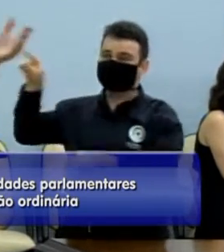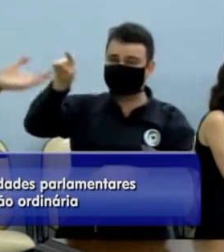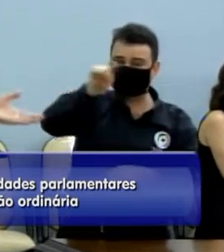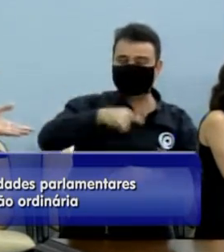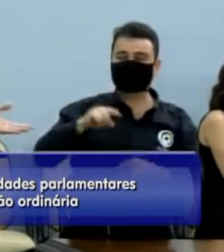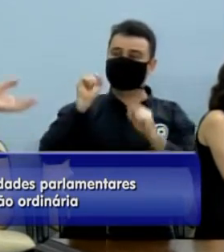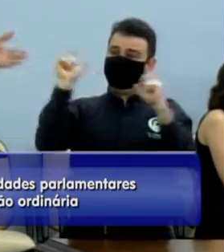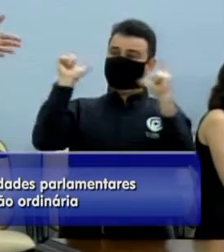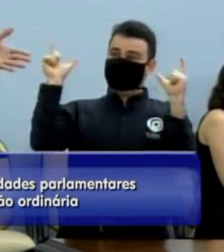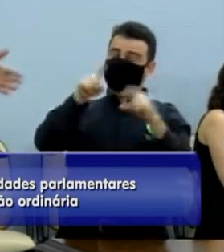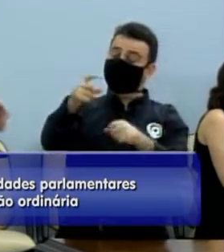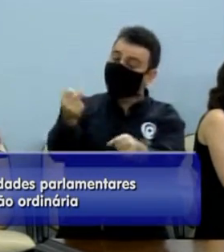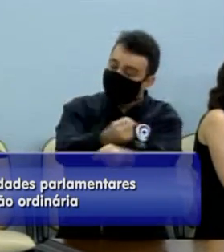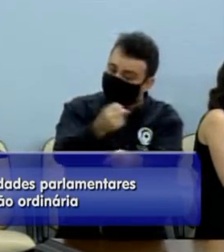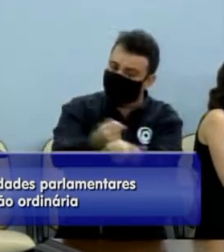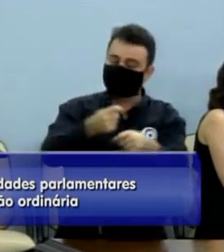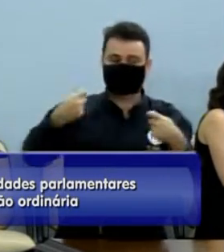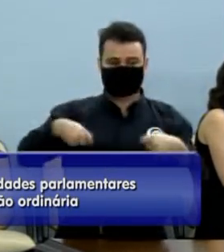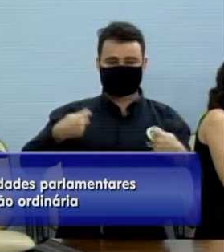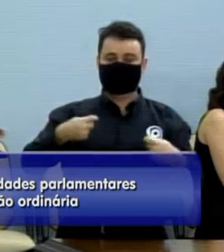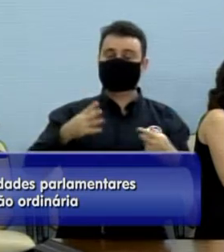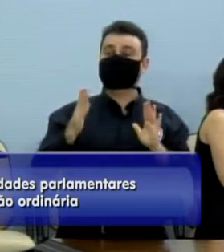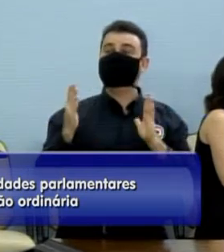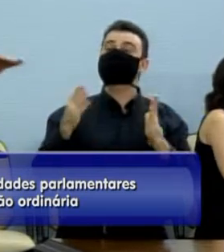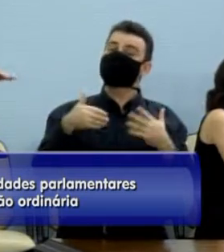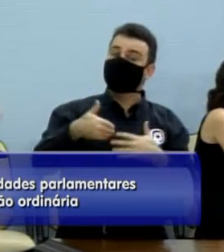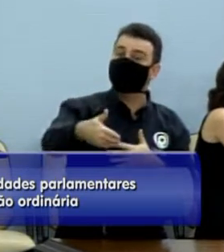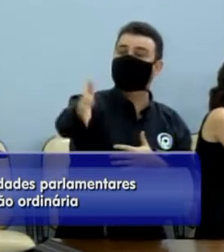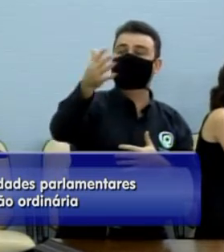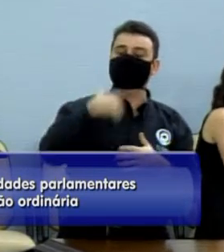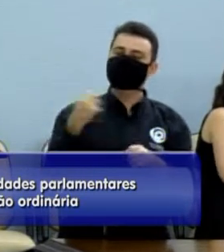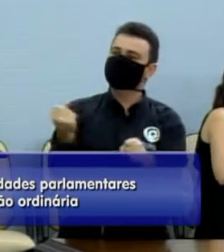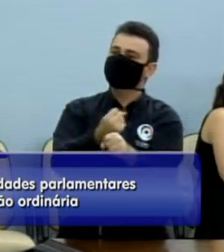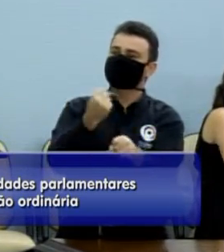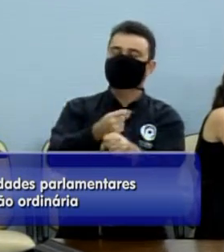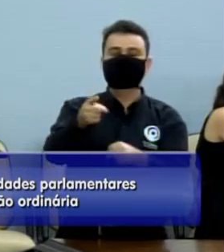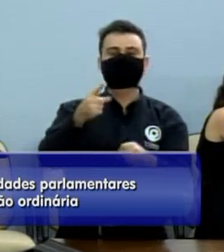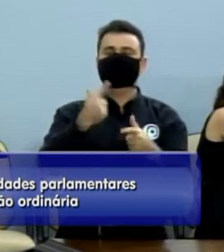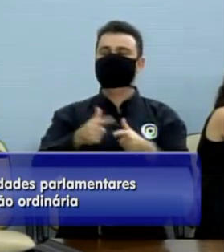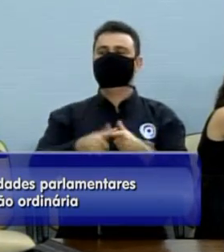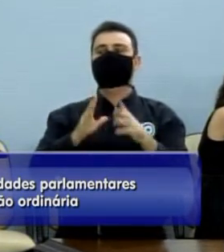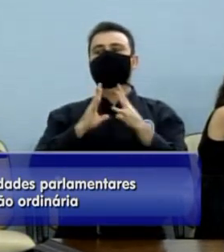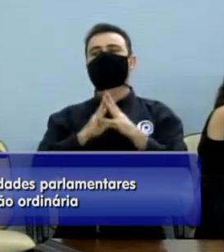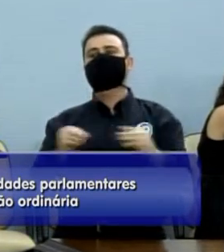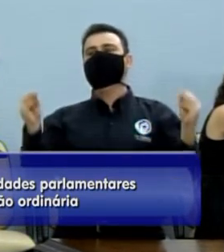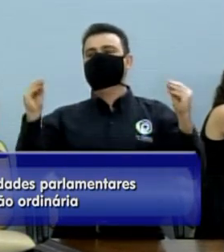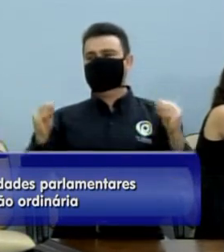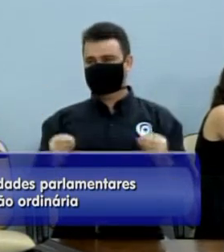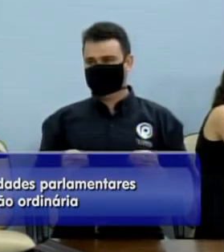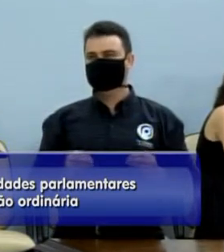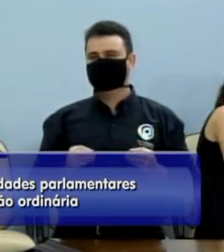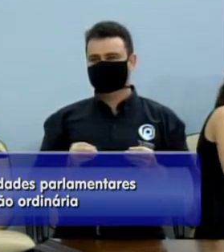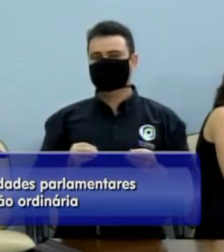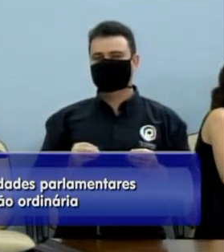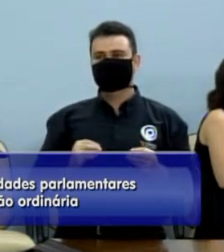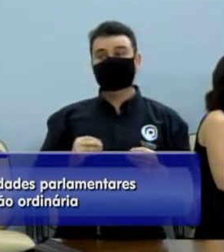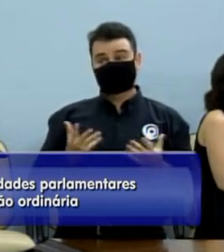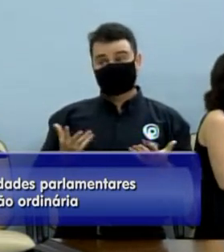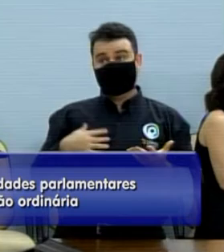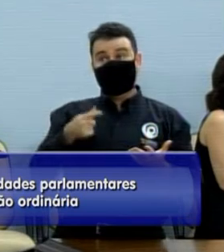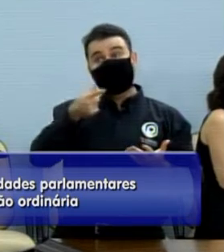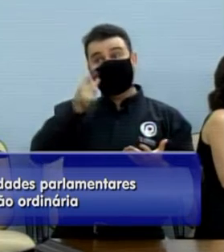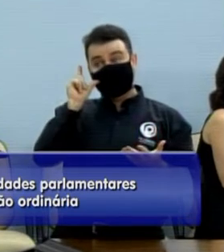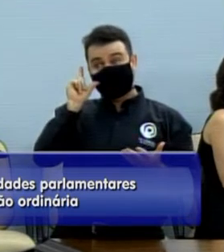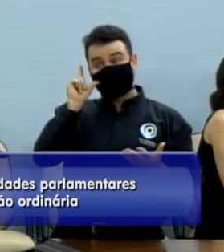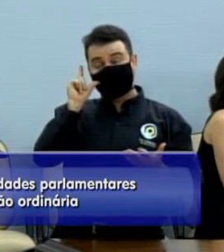não tão de imediato, mas que seja feita uma obra para resolver de uma vez por todas este problema. Ontem, então, portanto, a gente teve uma